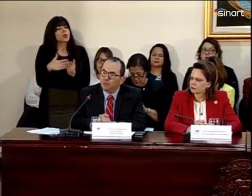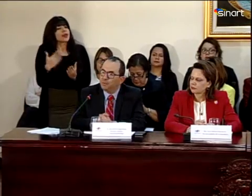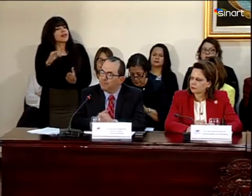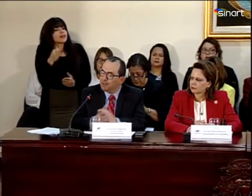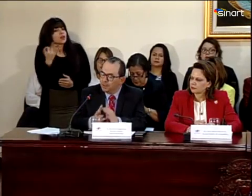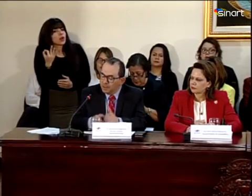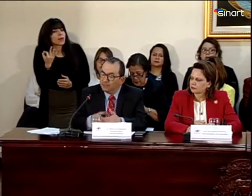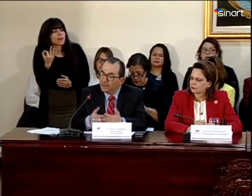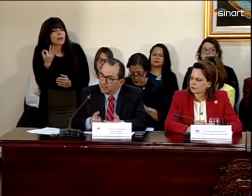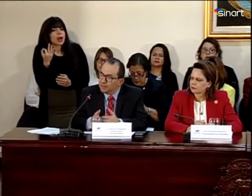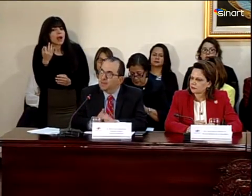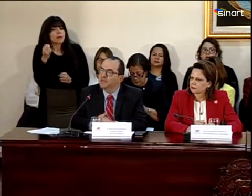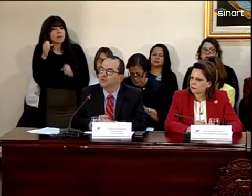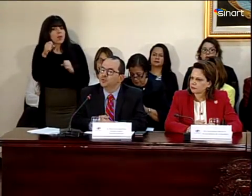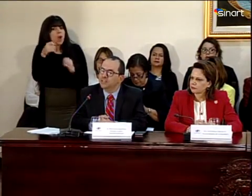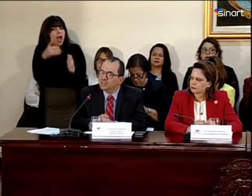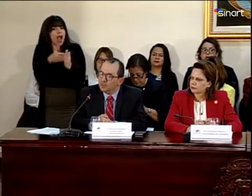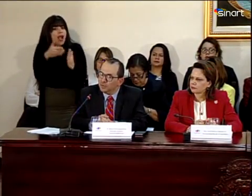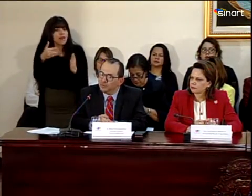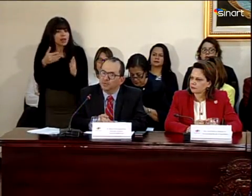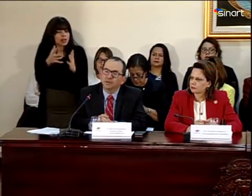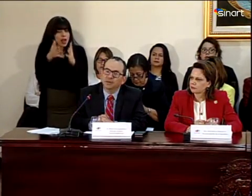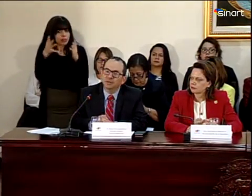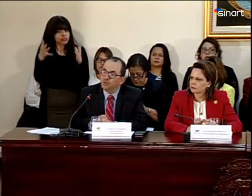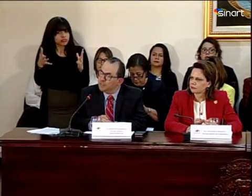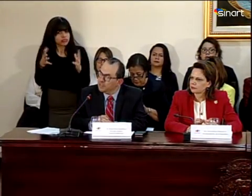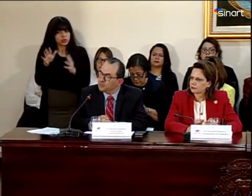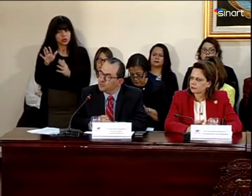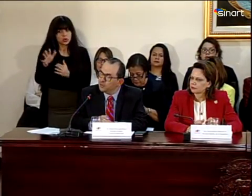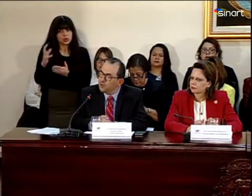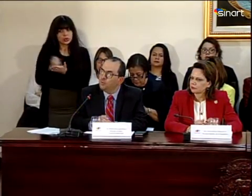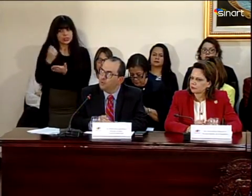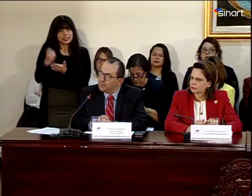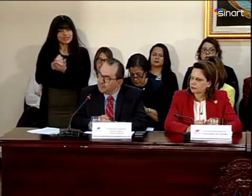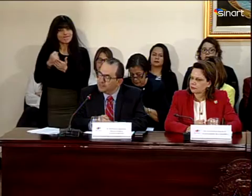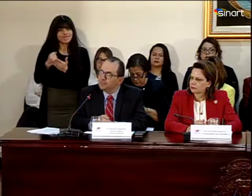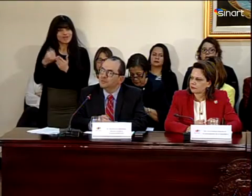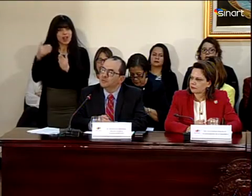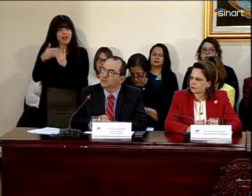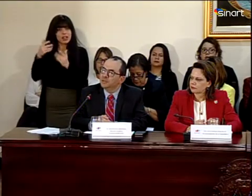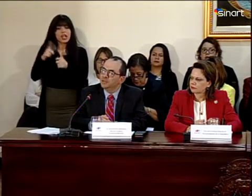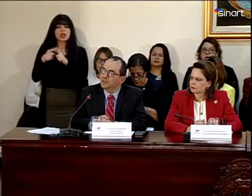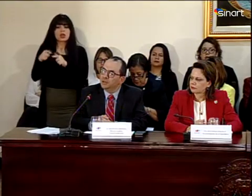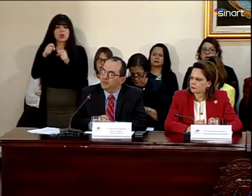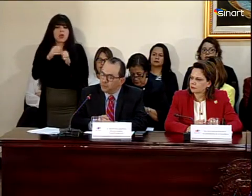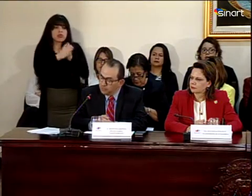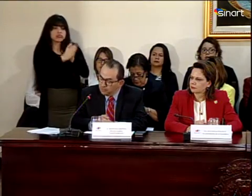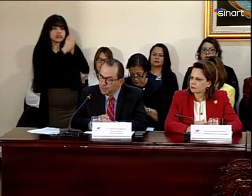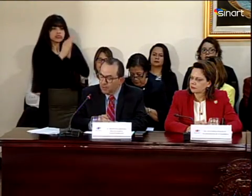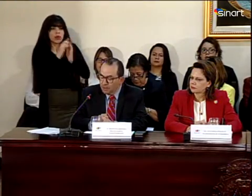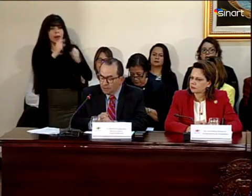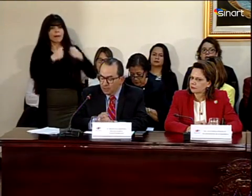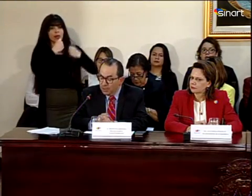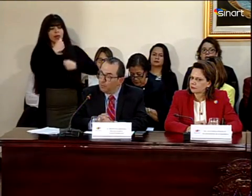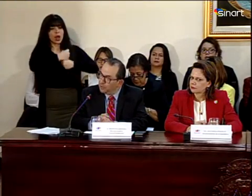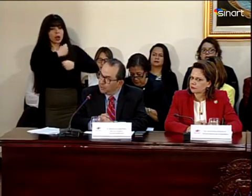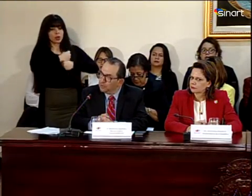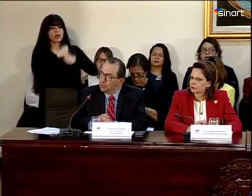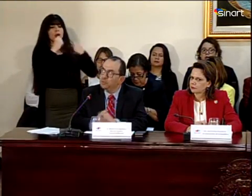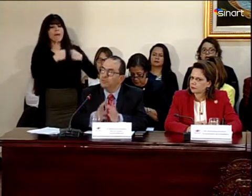alguna forma afecta de manera sustantiva sus ingresos, puede hacer esta solicitud al Poder Ejecutivo